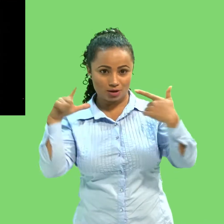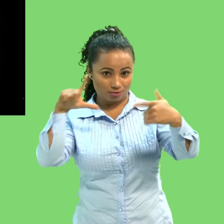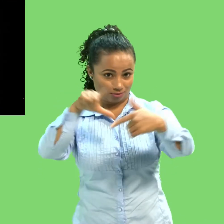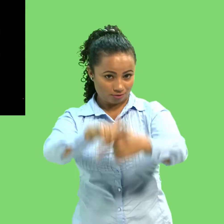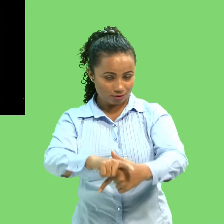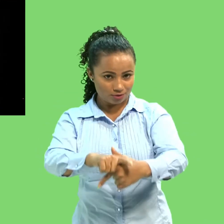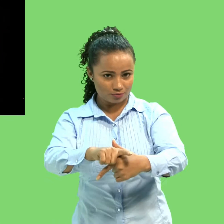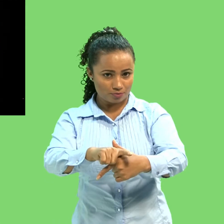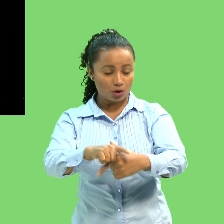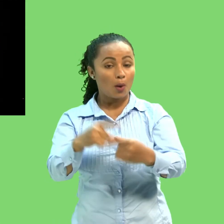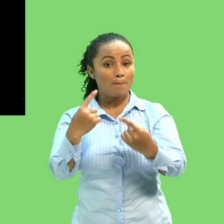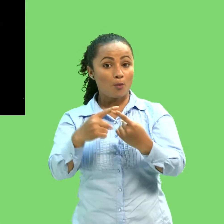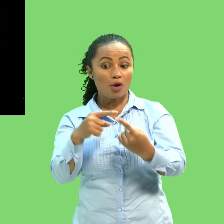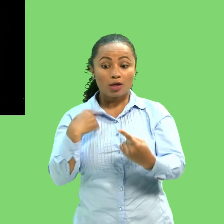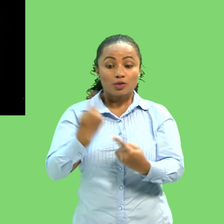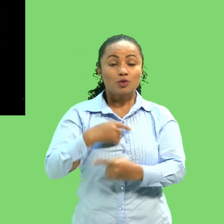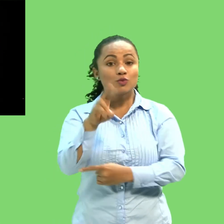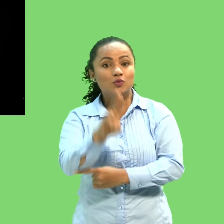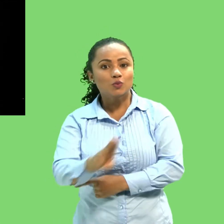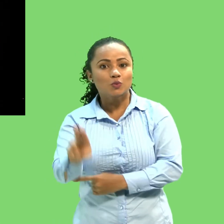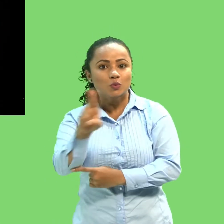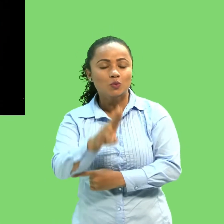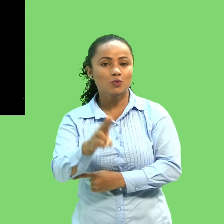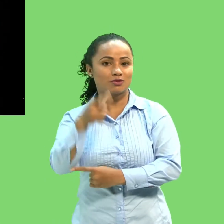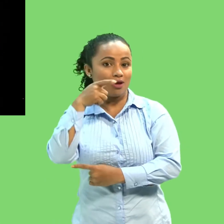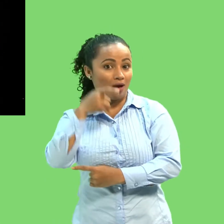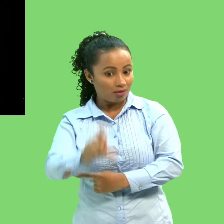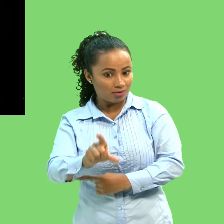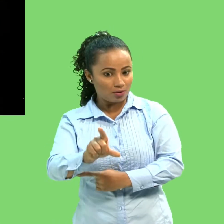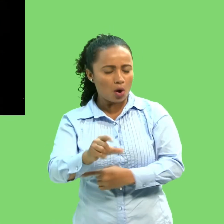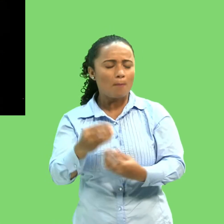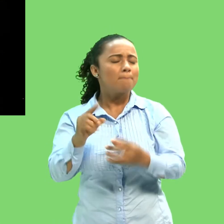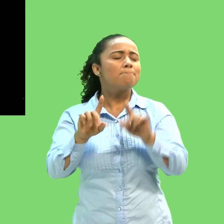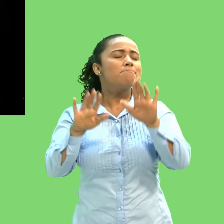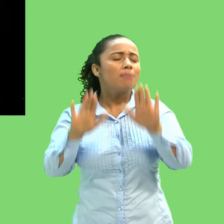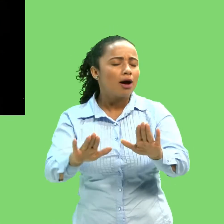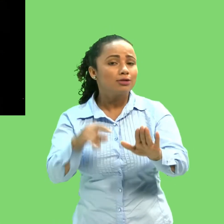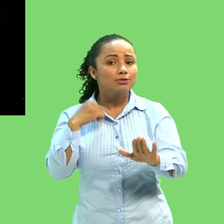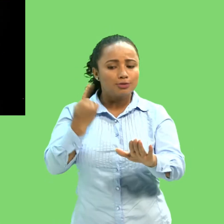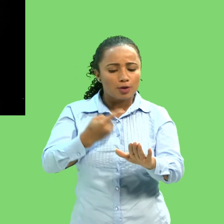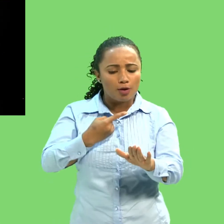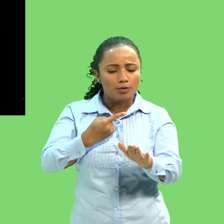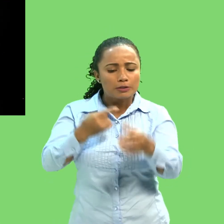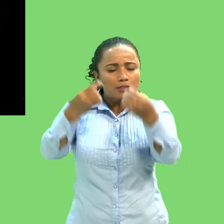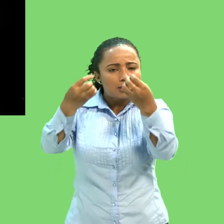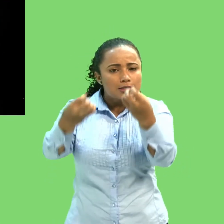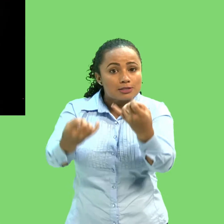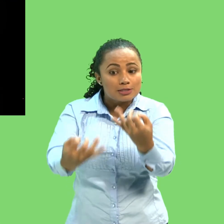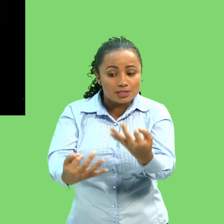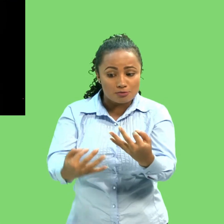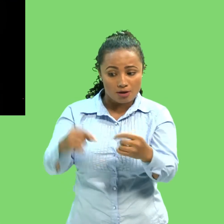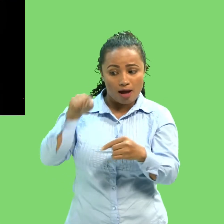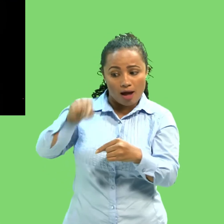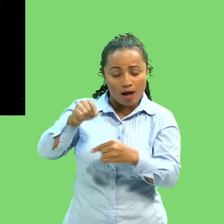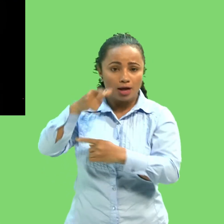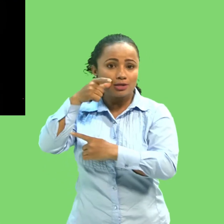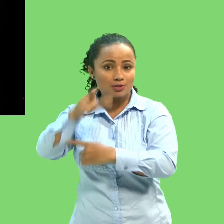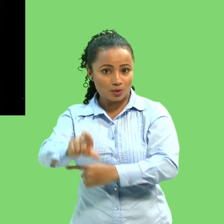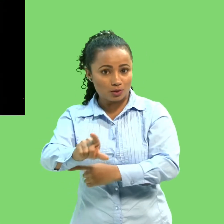língua para falar da própria língua. Daí, essa visão inicial da linguística aplicada